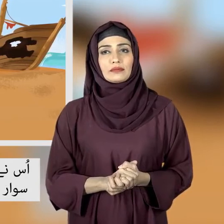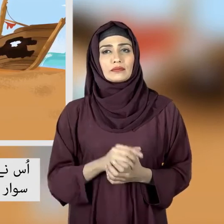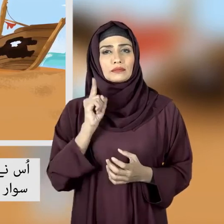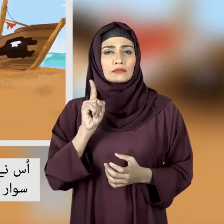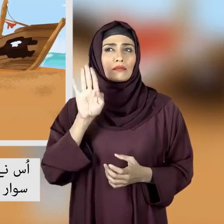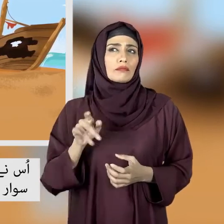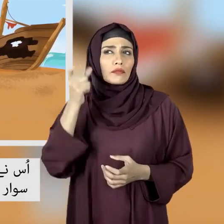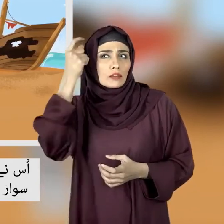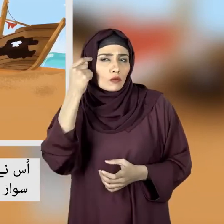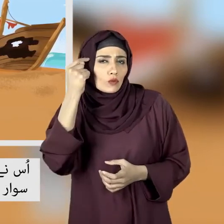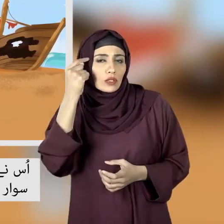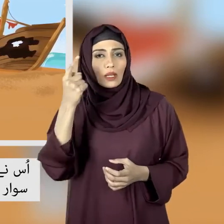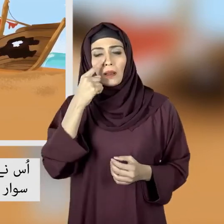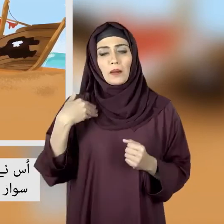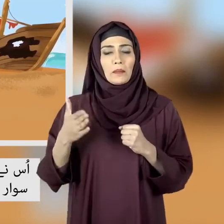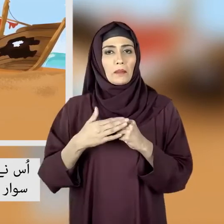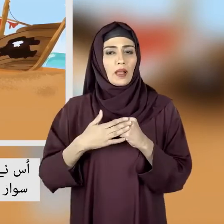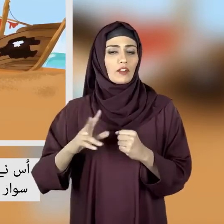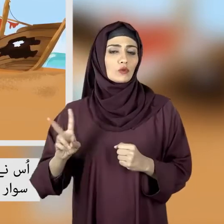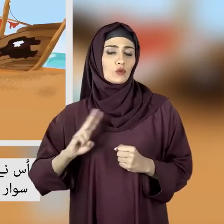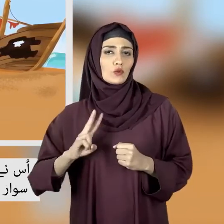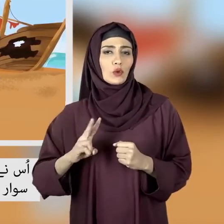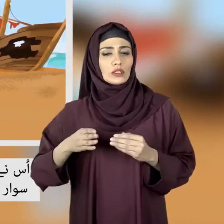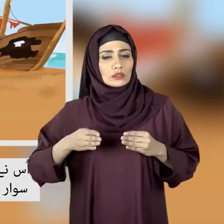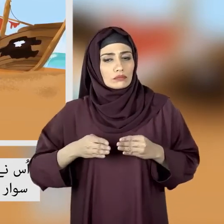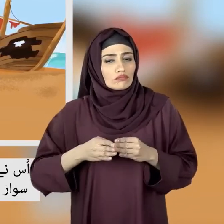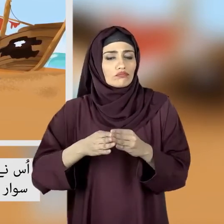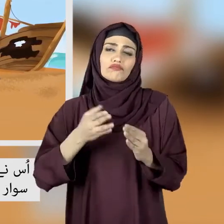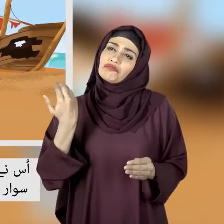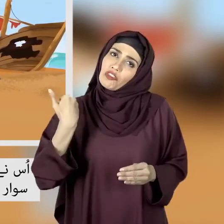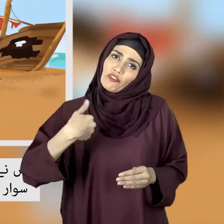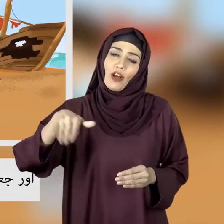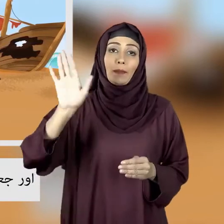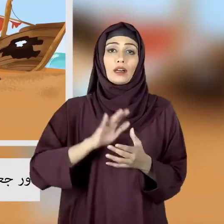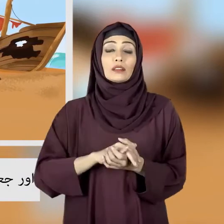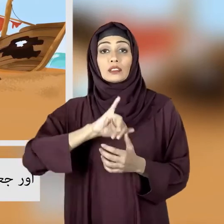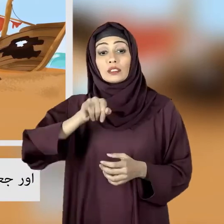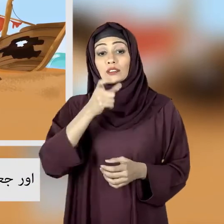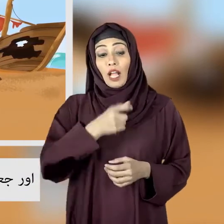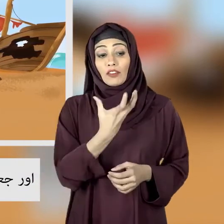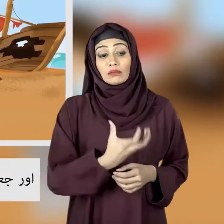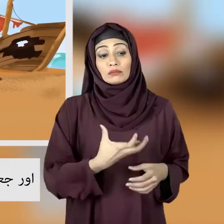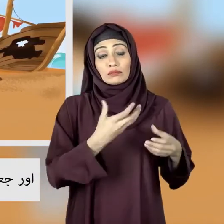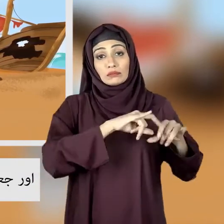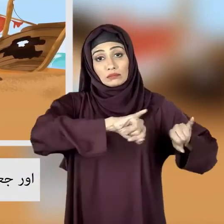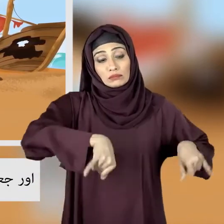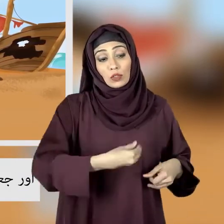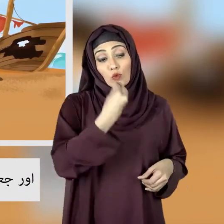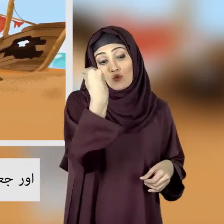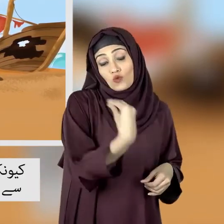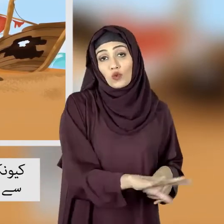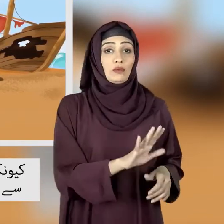اس نے سوچا کہ وہ اپنی بیوی کے ساتھ جہاز میں سوار ہو کر چلا جائے گا اور جعفر کو جزیرے پر چھوڑ جائے